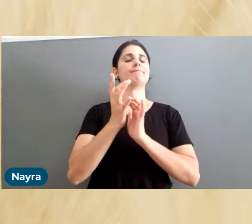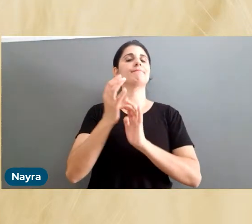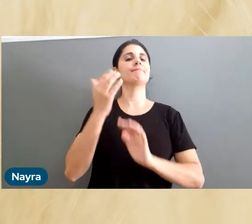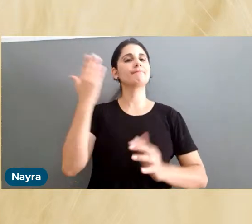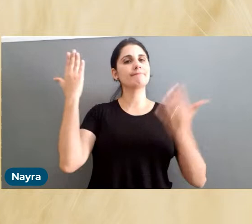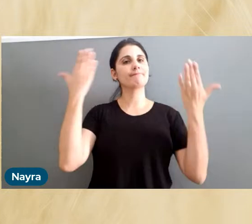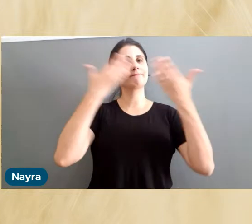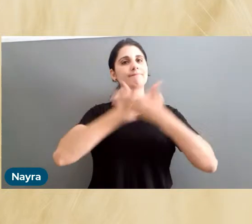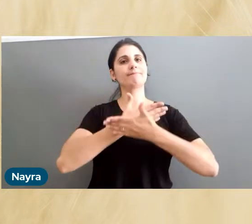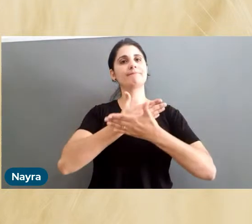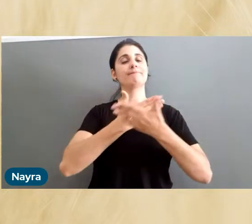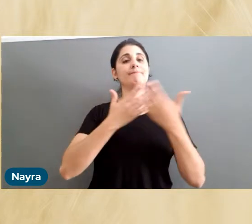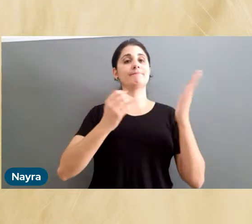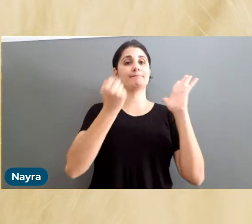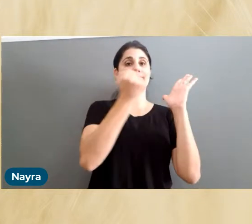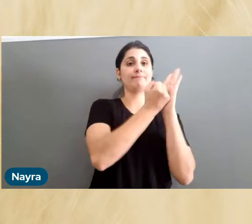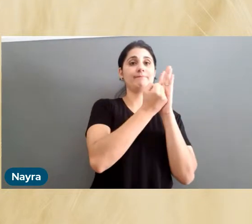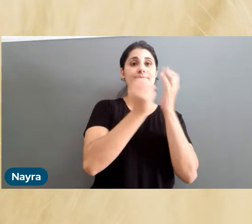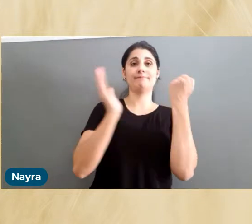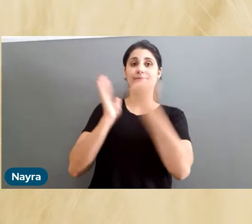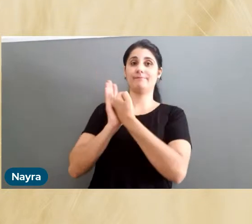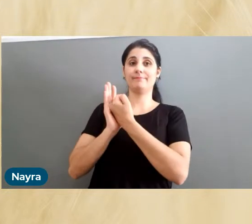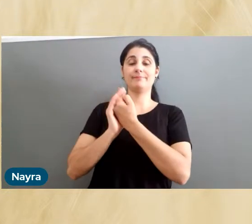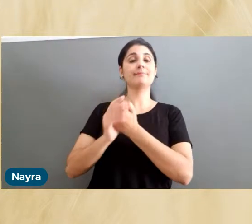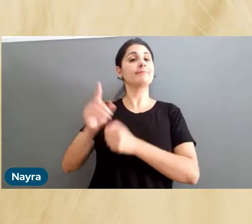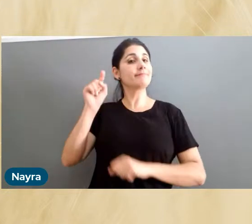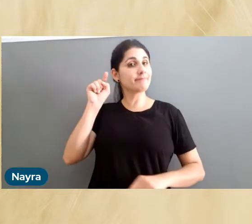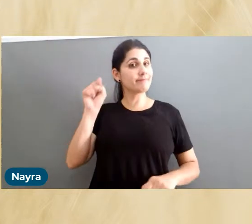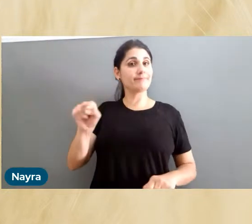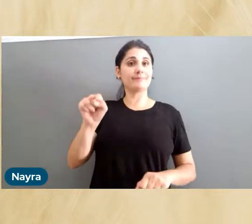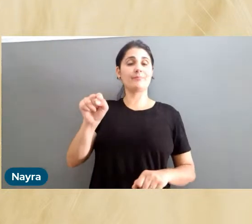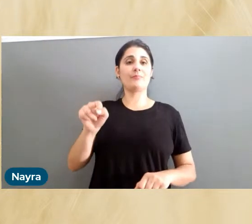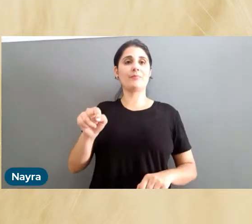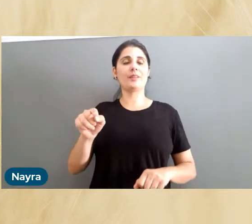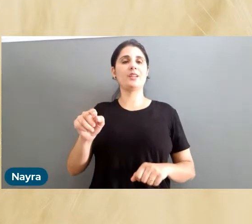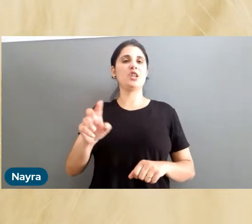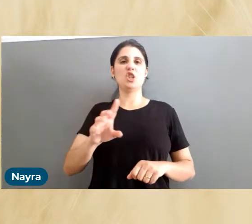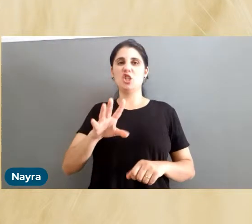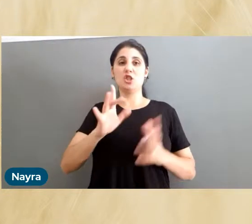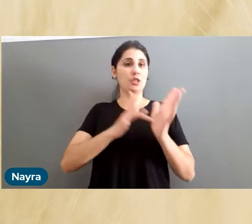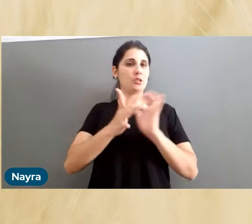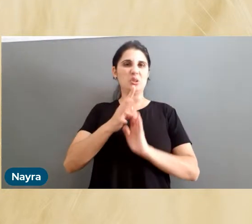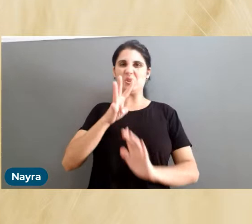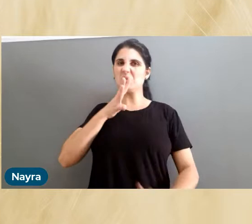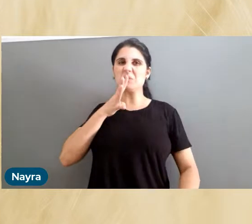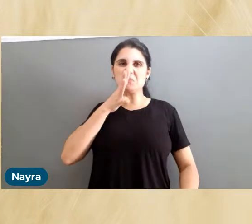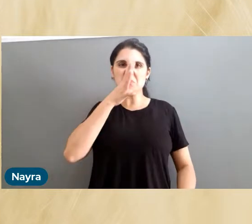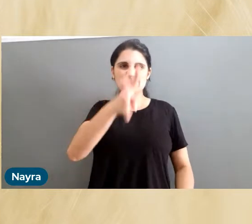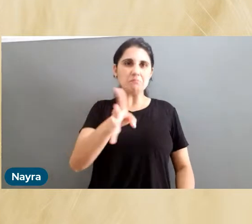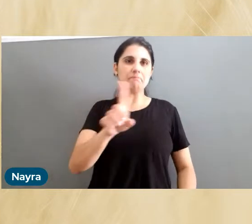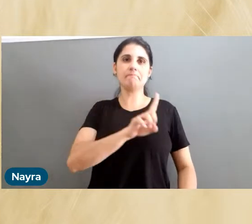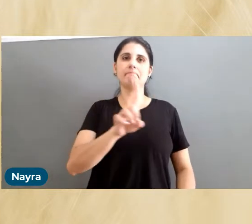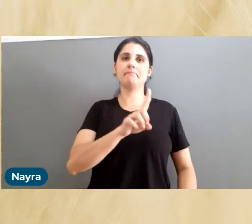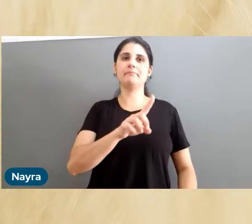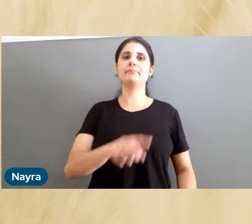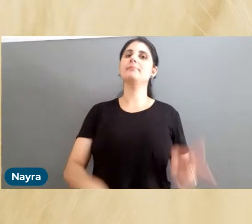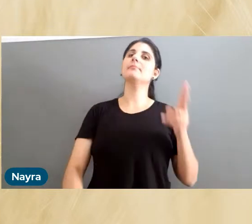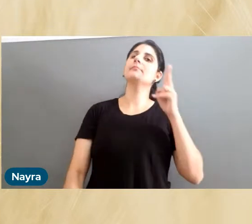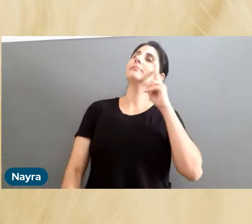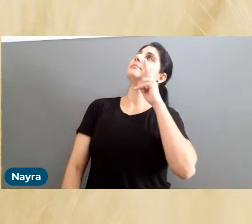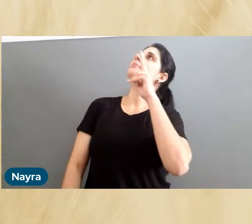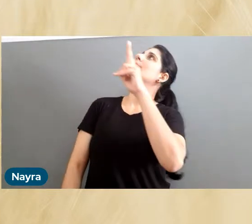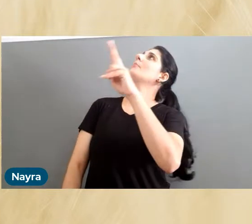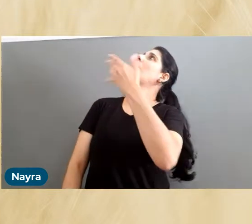cruz. Porque diante daquele momento, ele não condena, ele não critica. Eleva os olhos e diz,